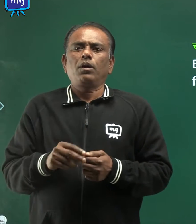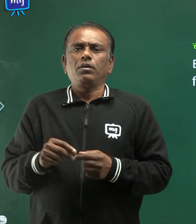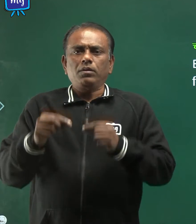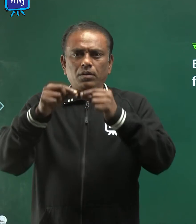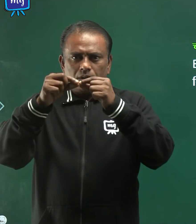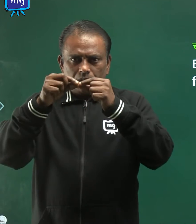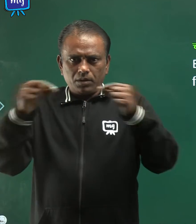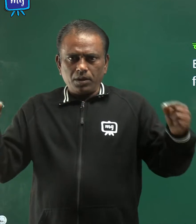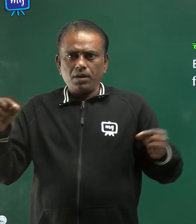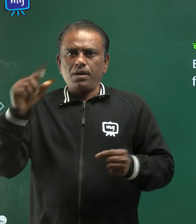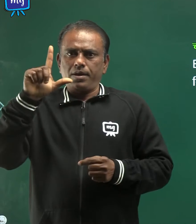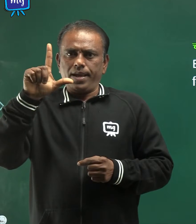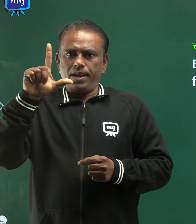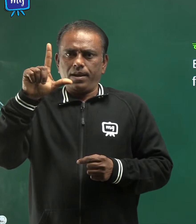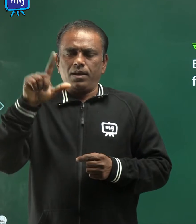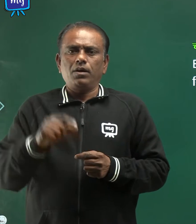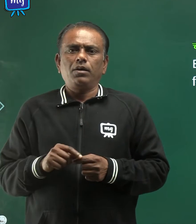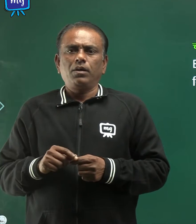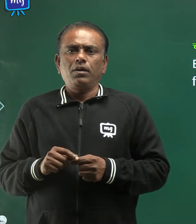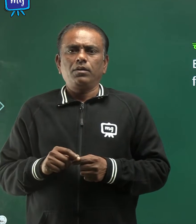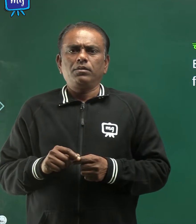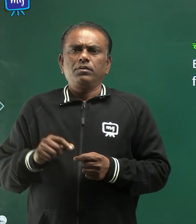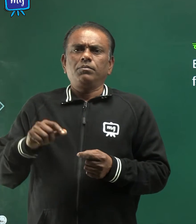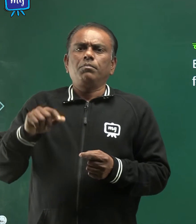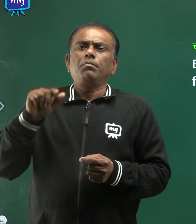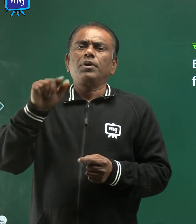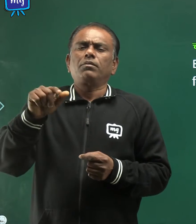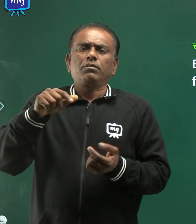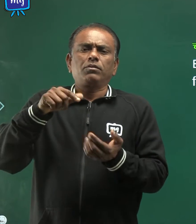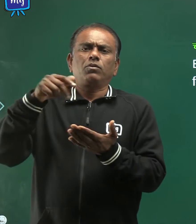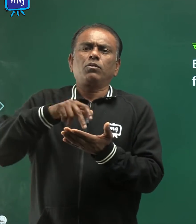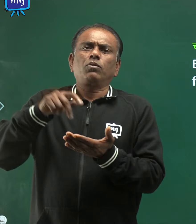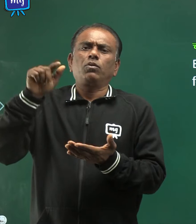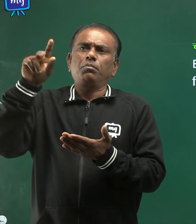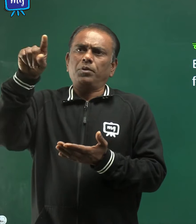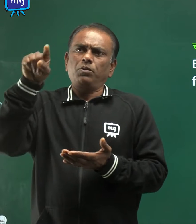रेखा L पर कोई बिंदु